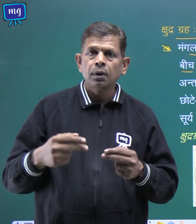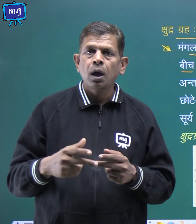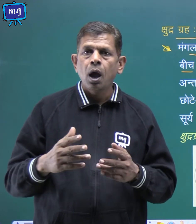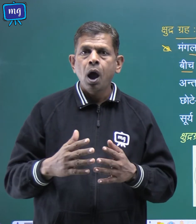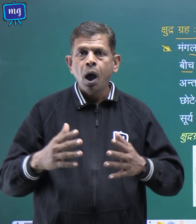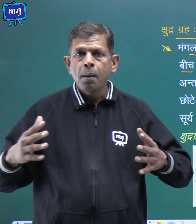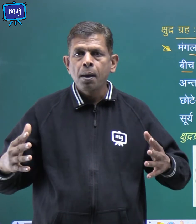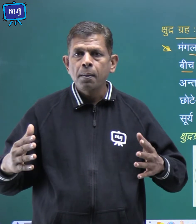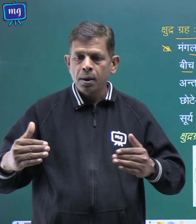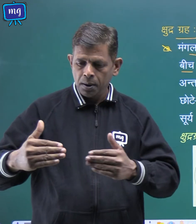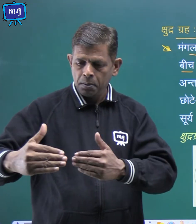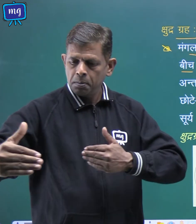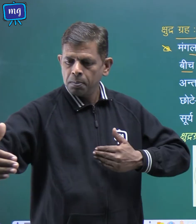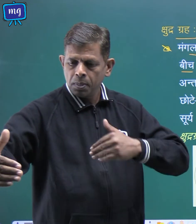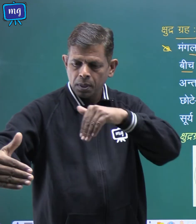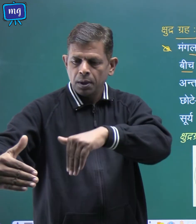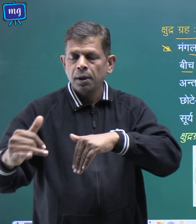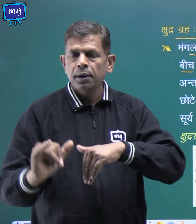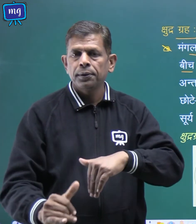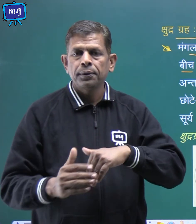काफी बड़ा अंतराल है।